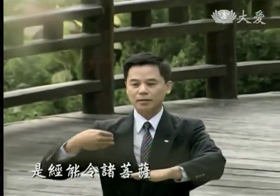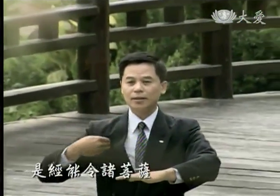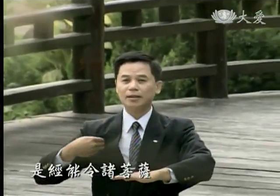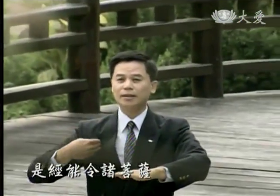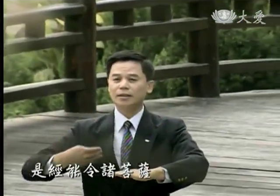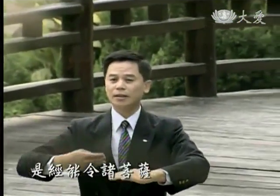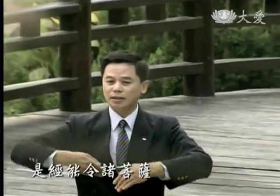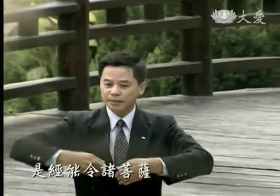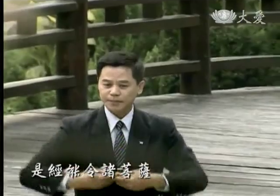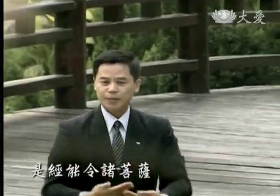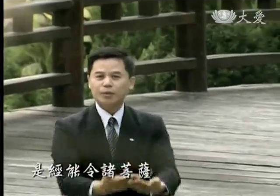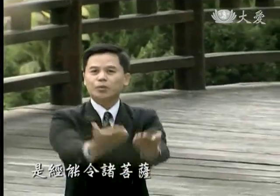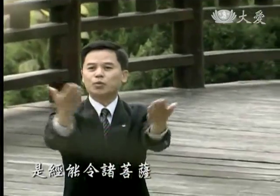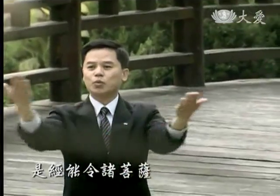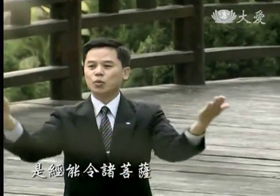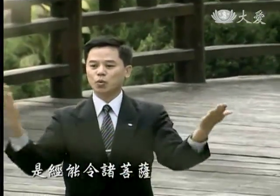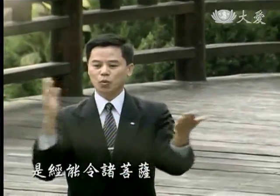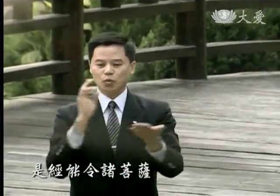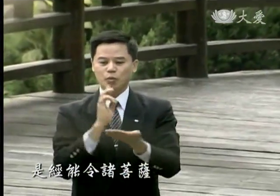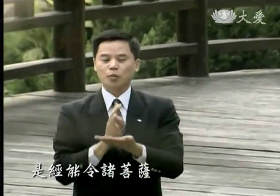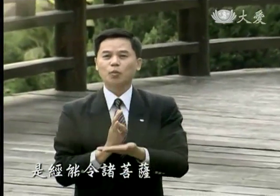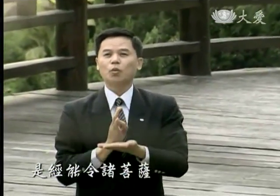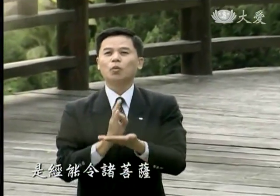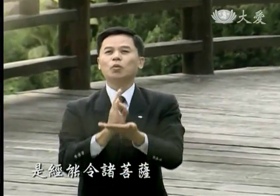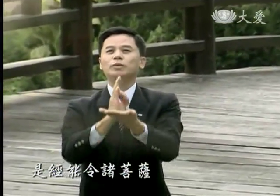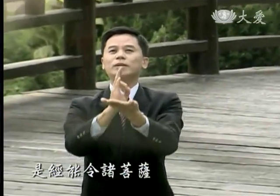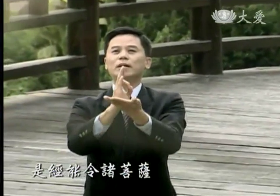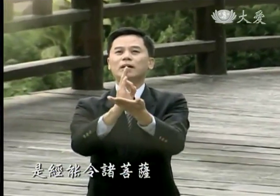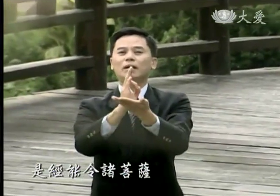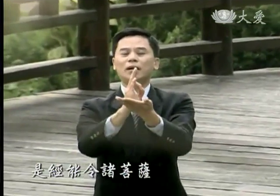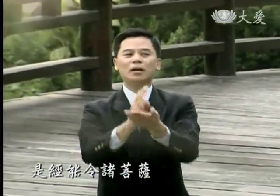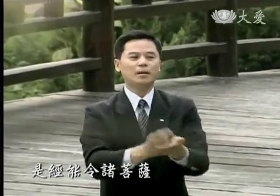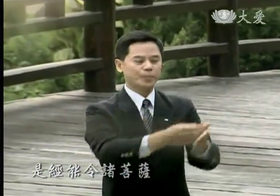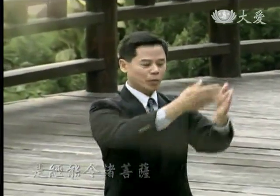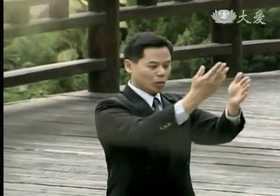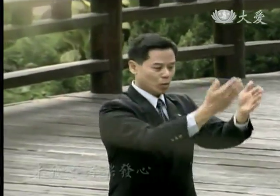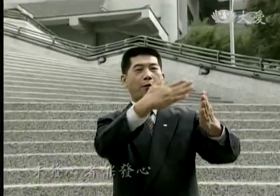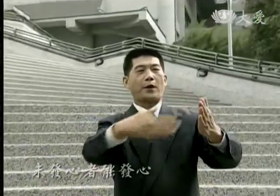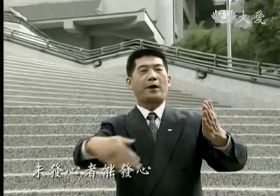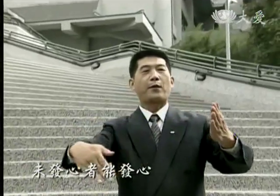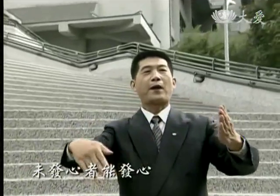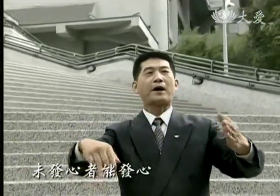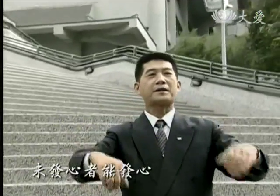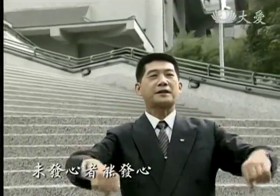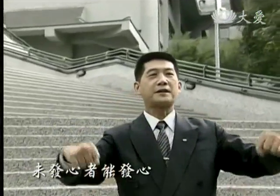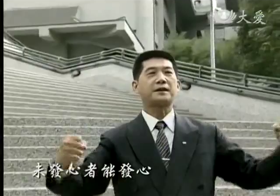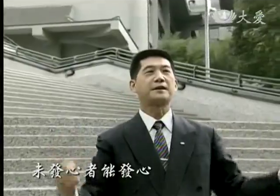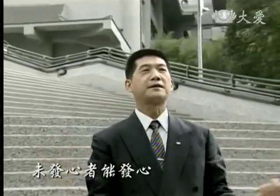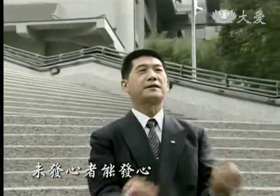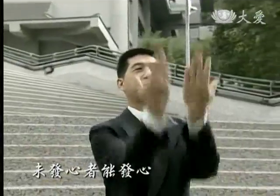能临诸菩萨，为